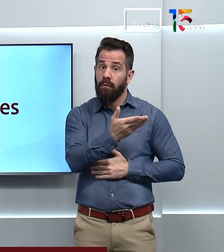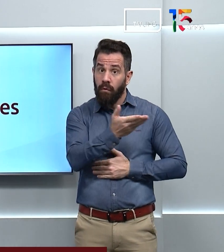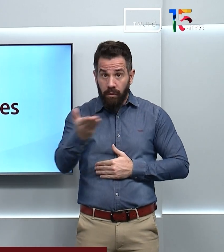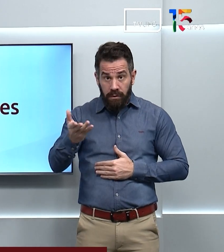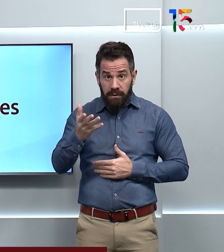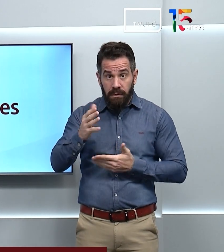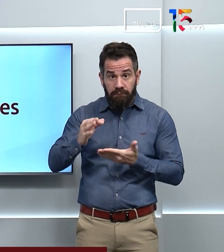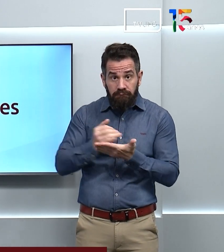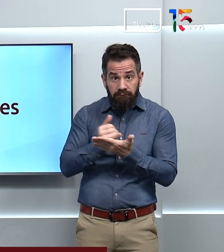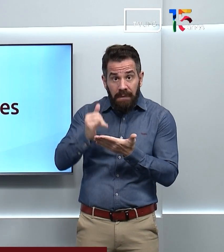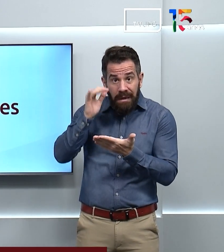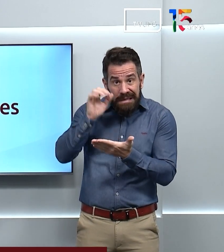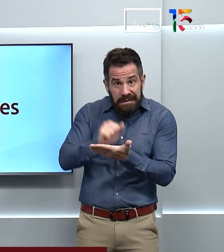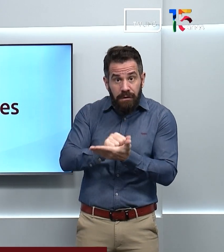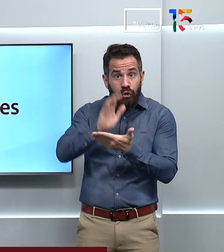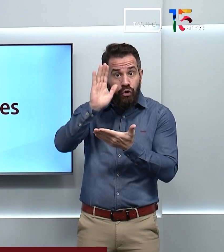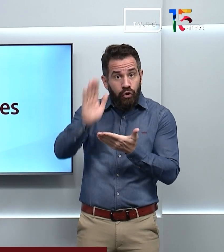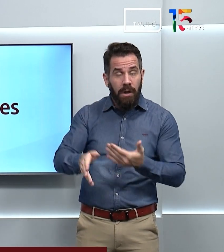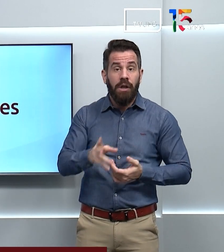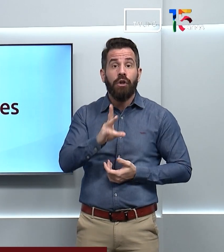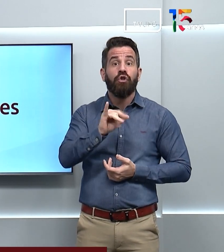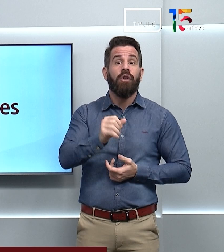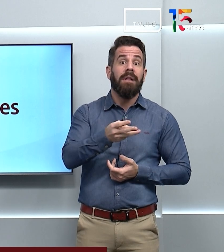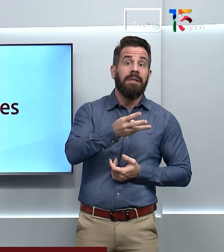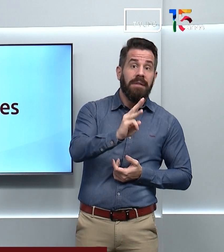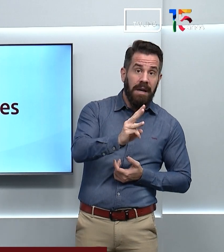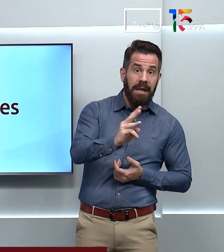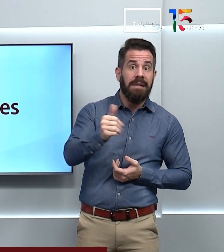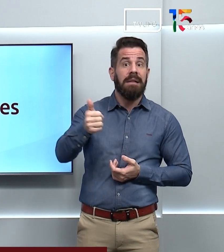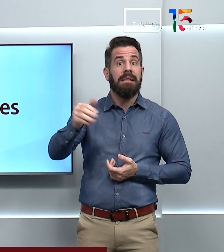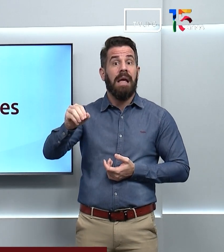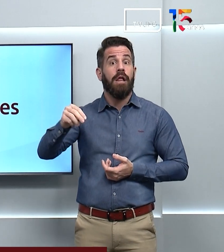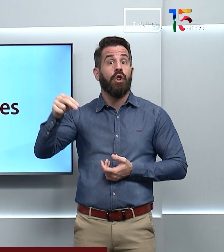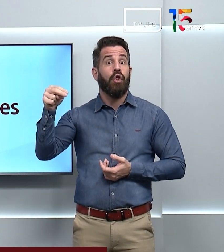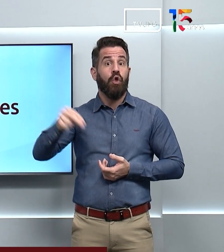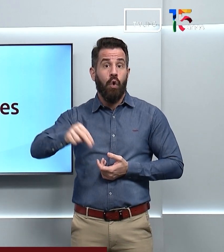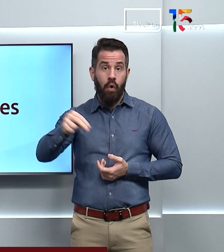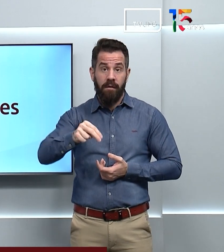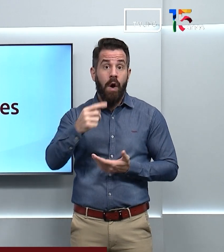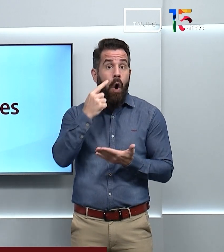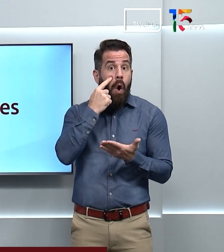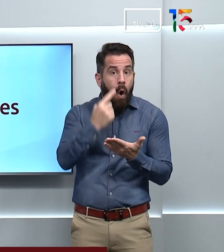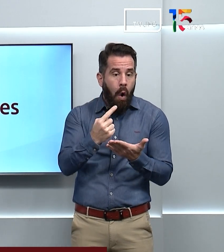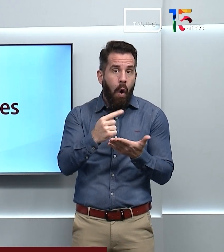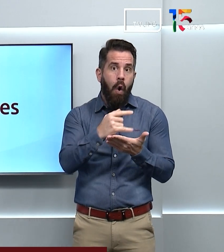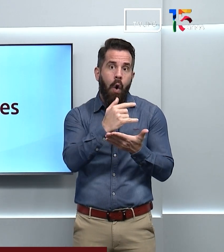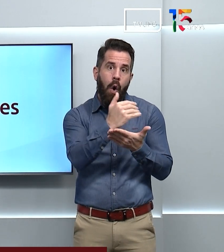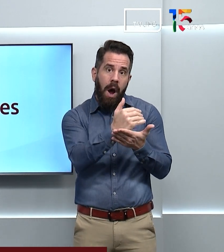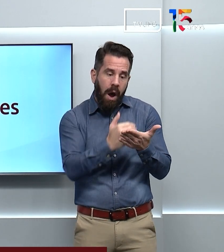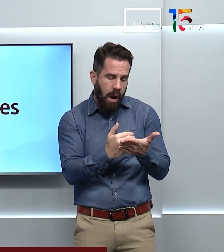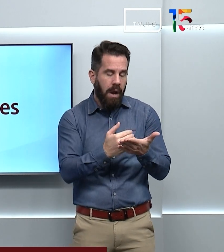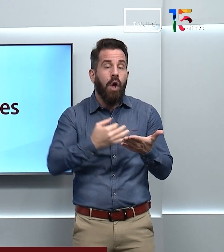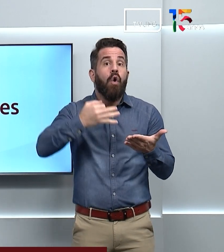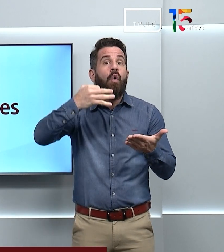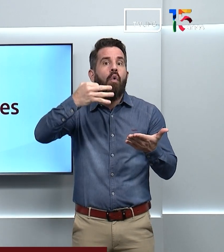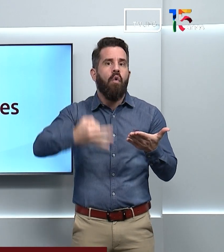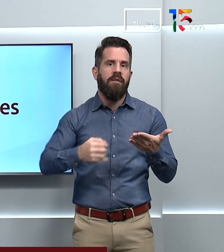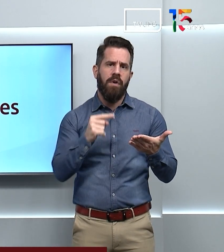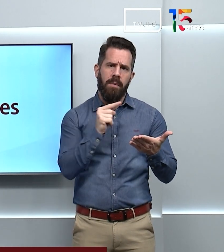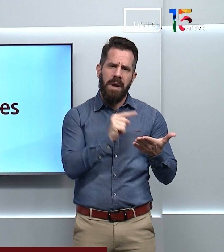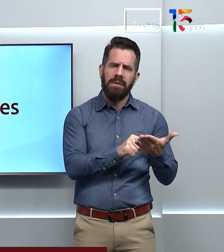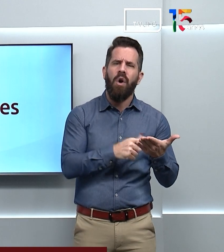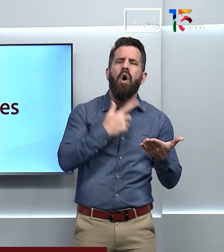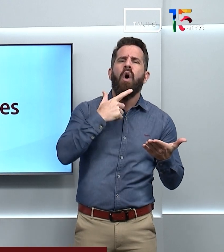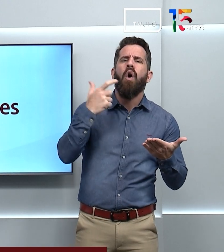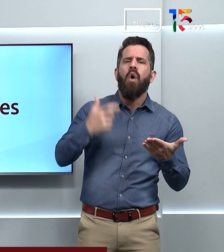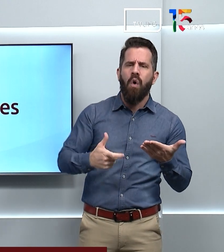fazer a prova, que será realizada nos dias 3 e 10 de novembro, confira o seu cartão de confirmação de inscrição, que está